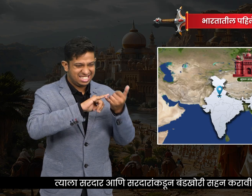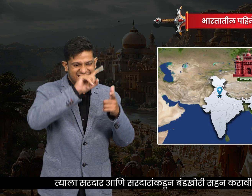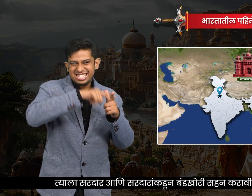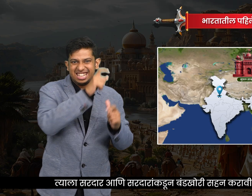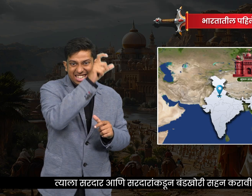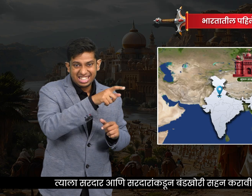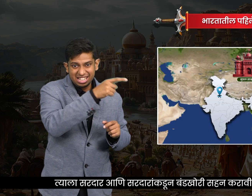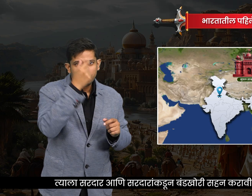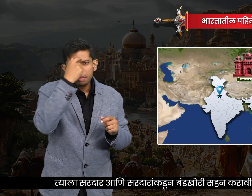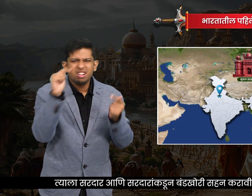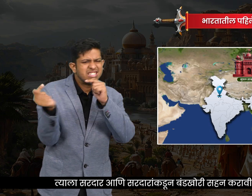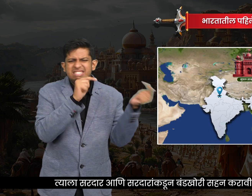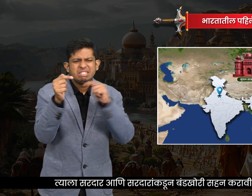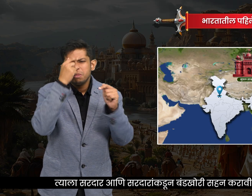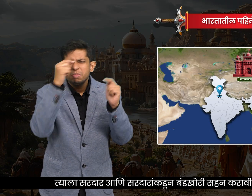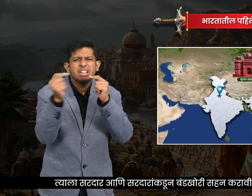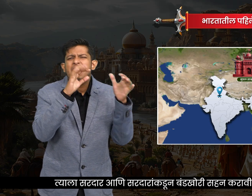त्याला सरदार आणि